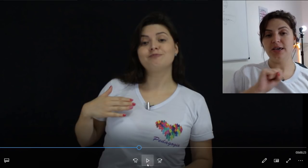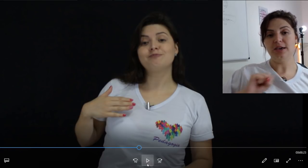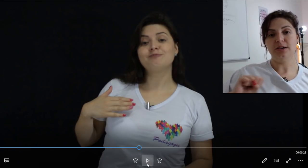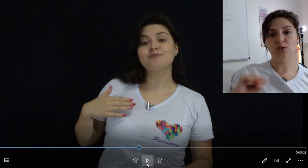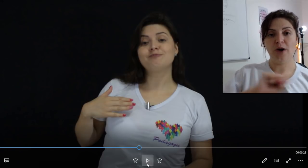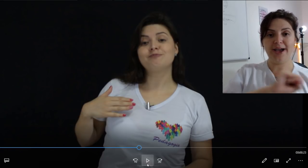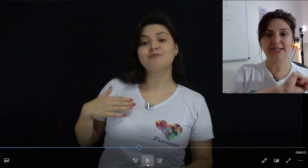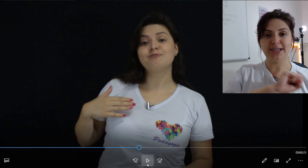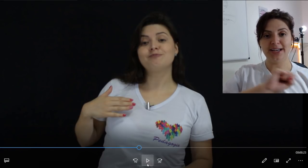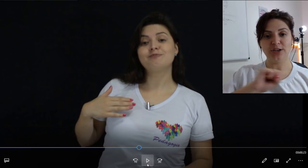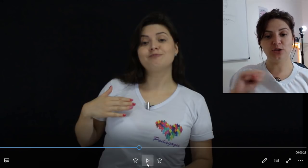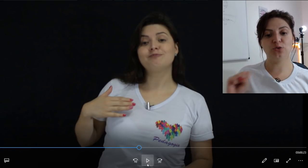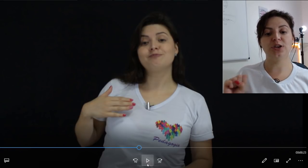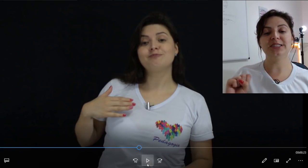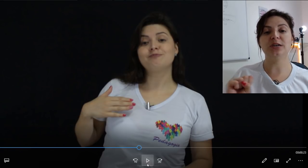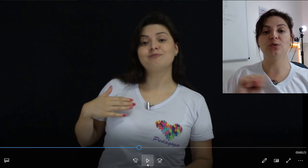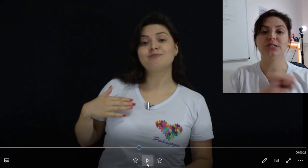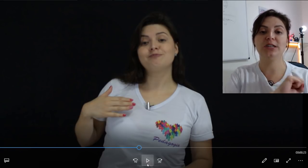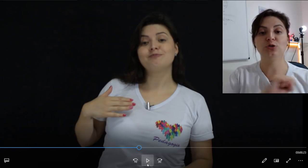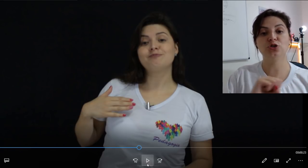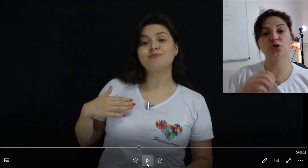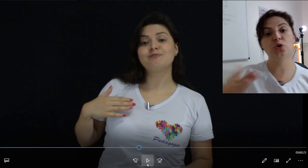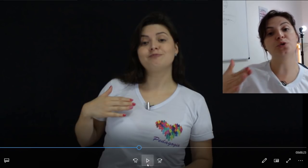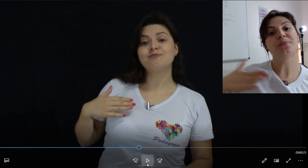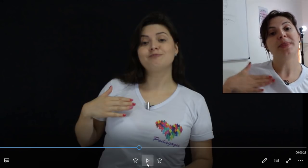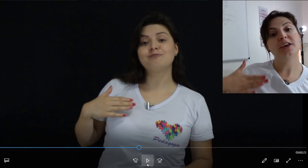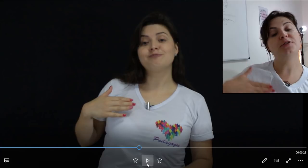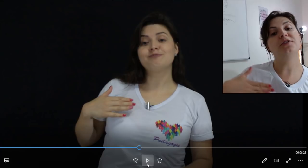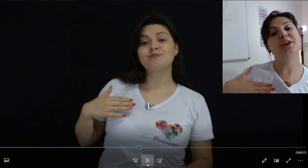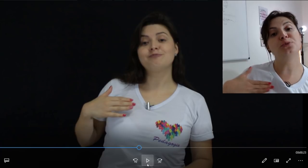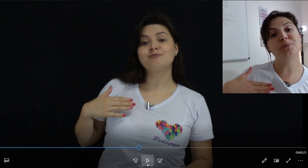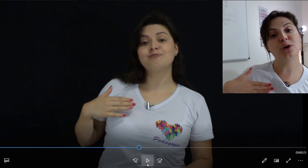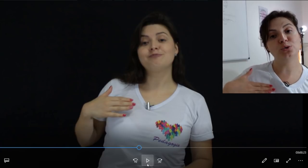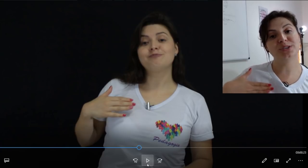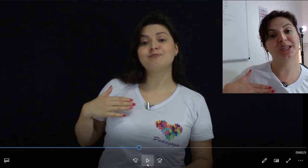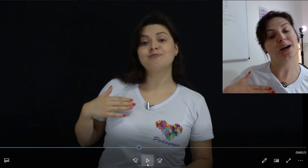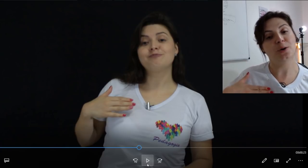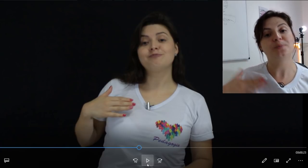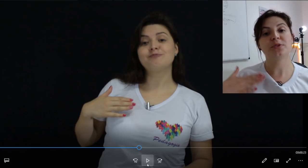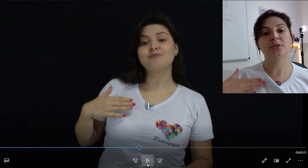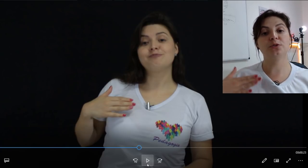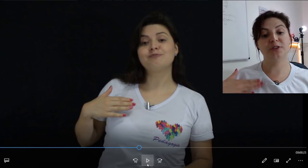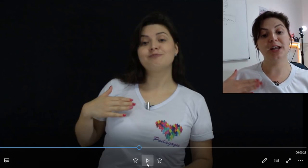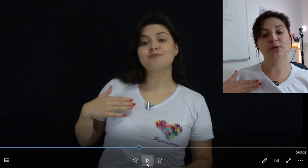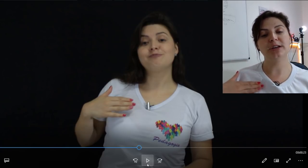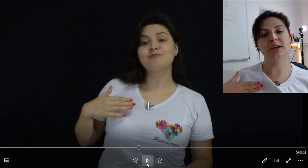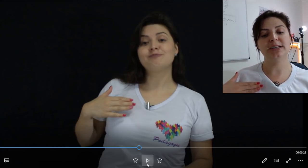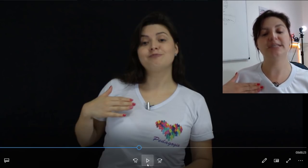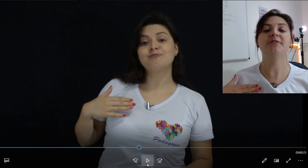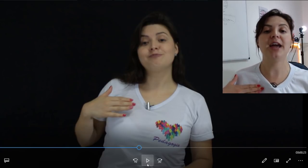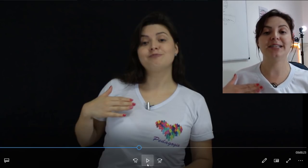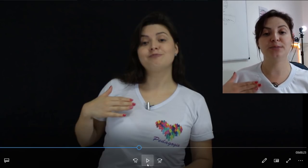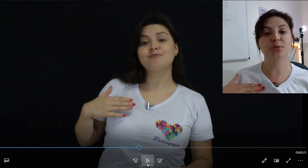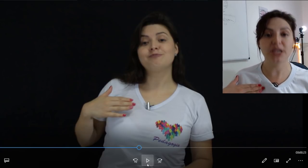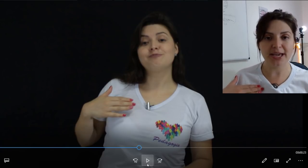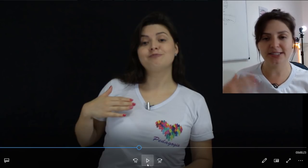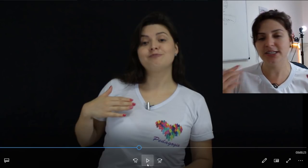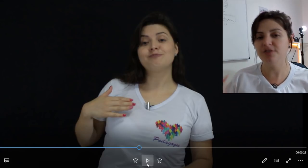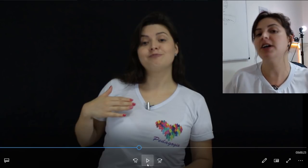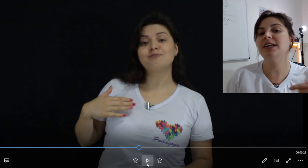e o S saindo aqui do coração, sinal de sogro, e foi feito o meu no sinal. no final dessa frase. Por quê? Que significa que ele